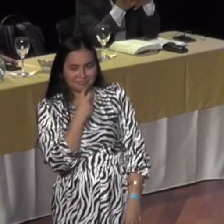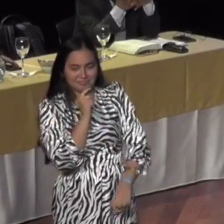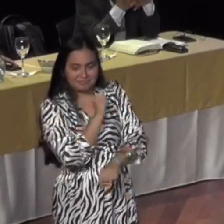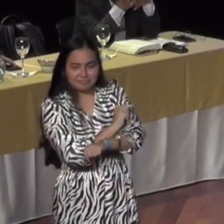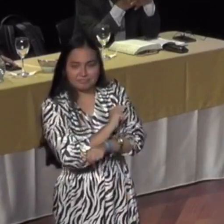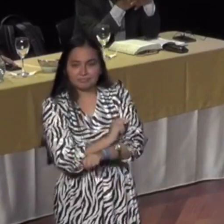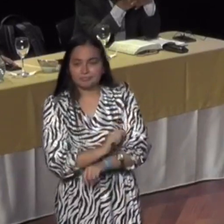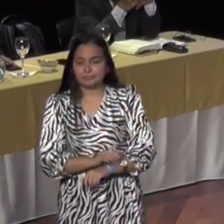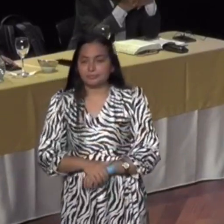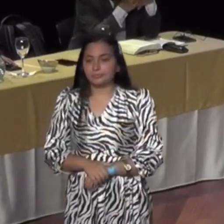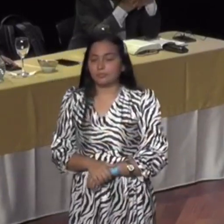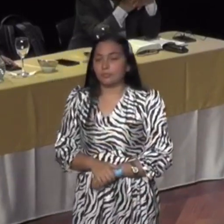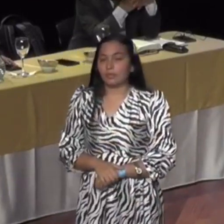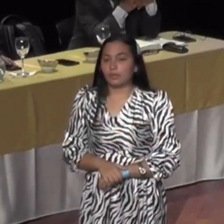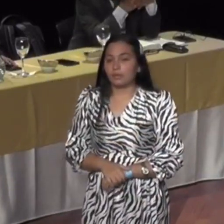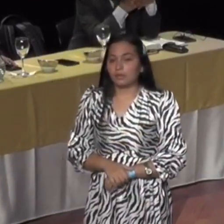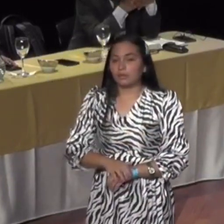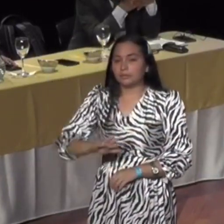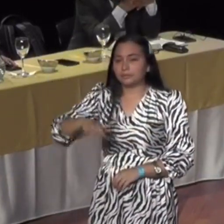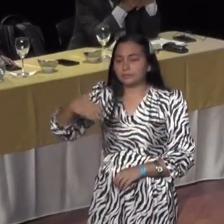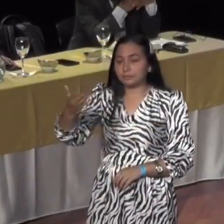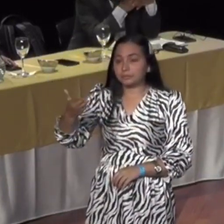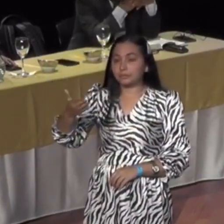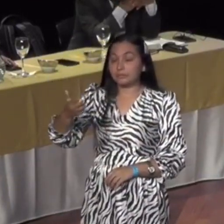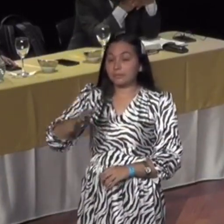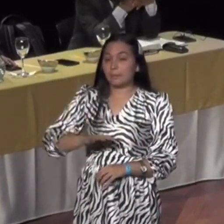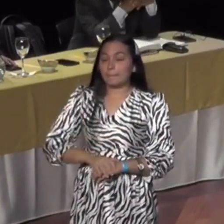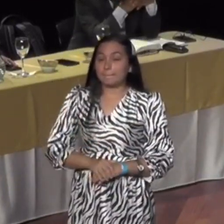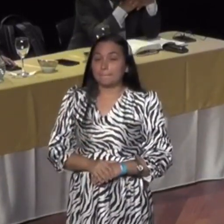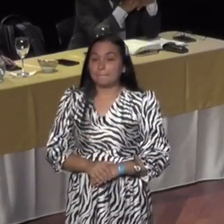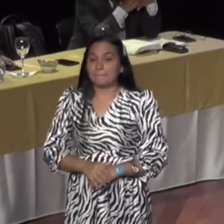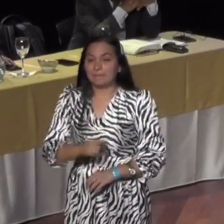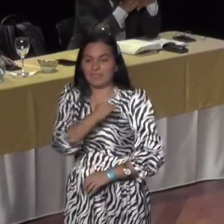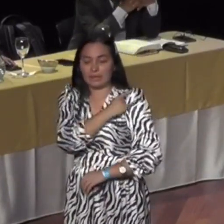Un día, al frente de la Universidad Autónoma, vendían unos fritos.